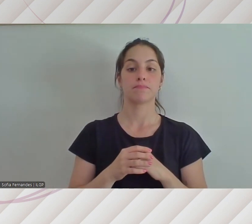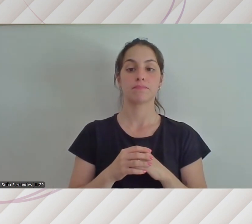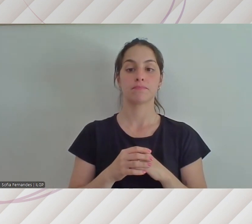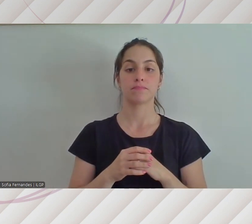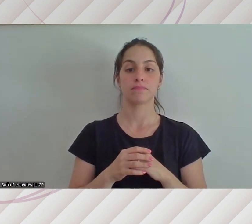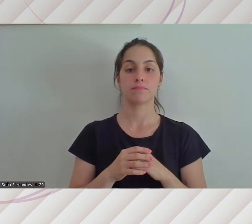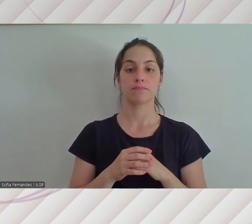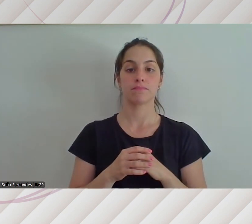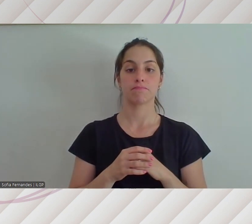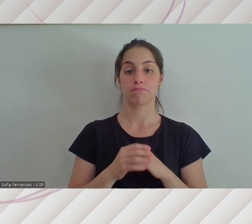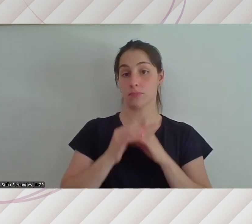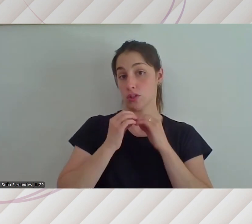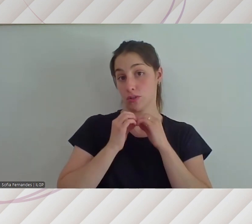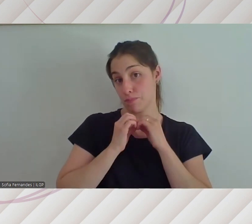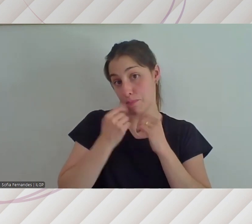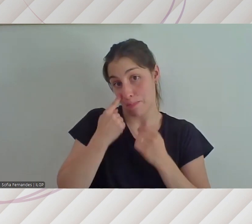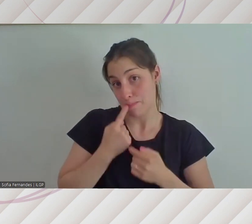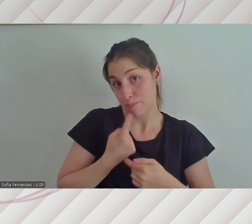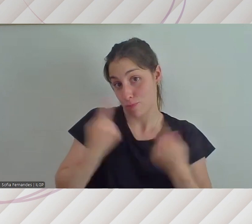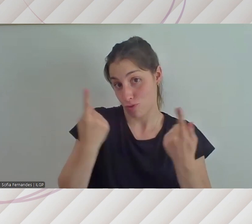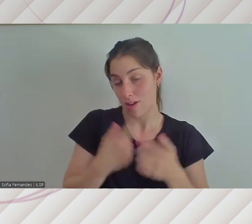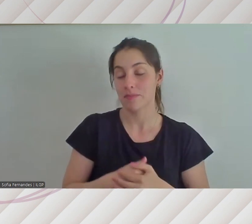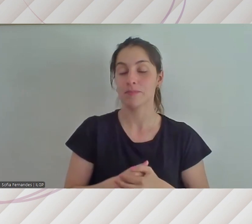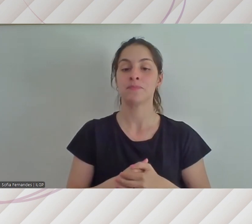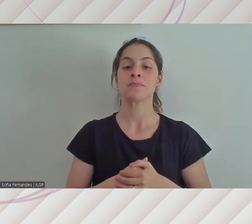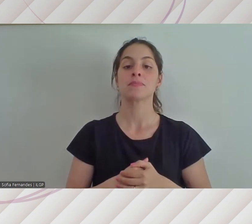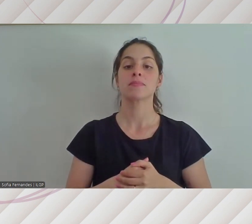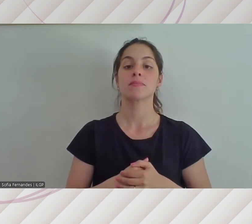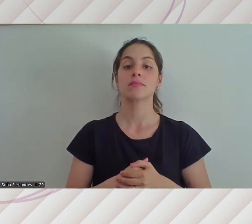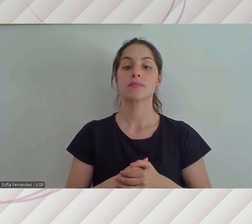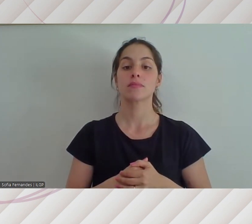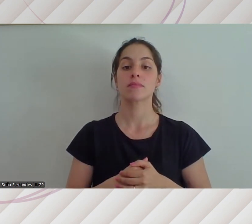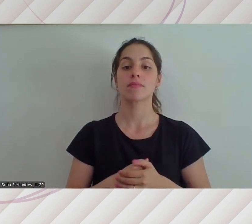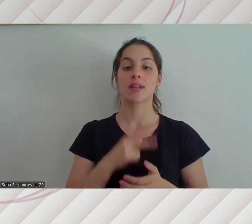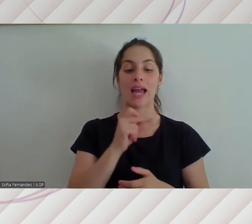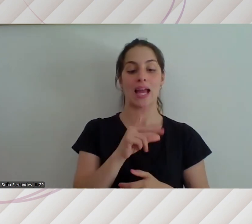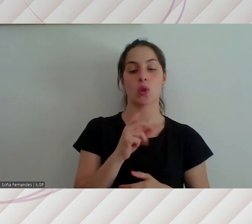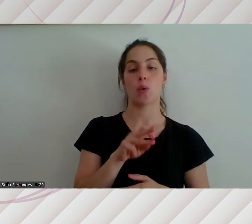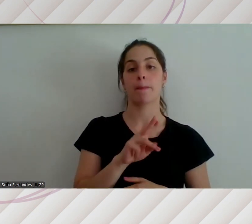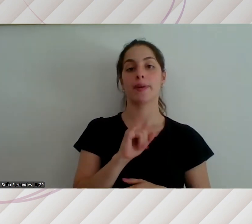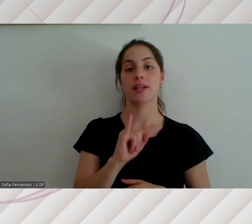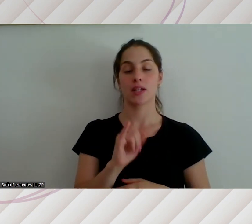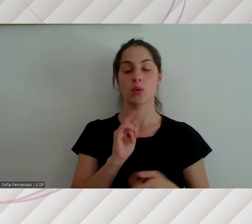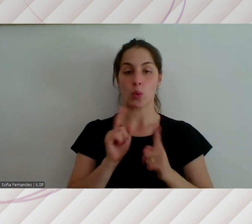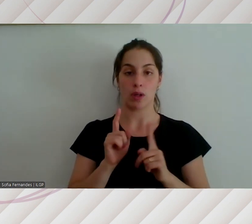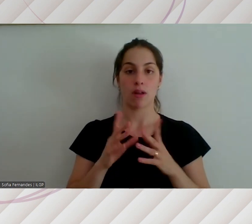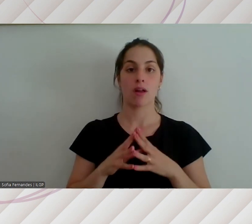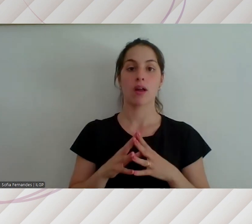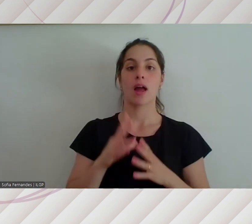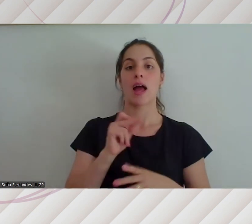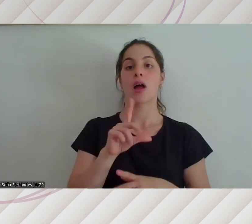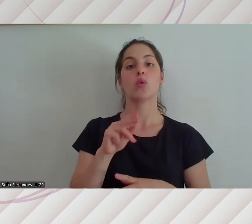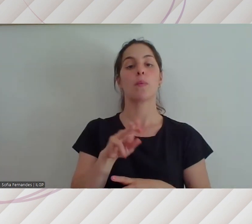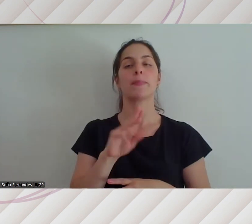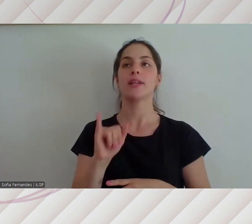divulgar, porque ser INA-alumni é mais do que ter passado pelo INA.